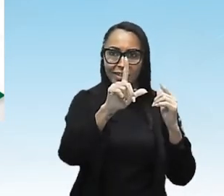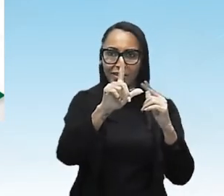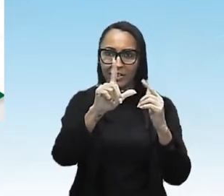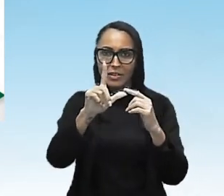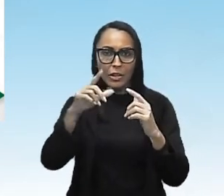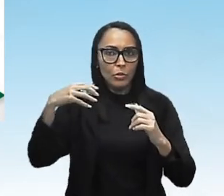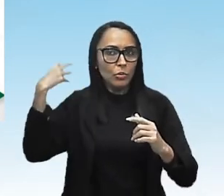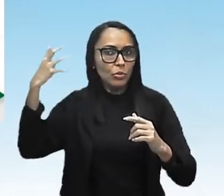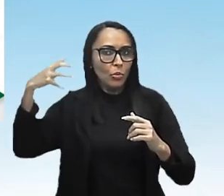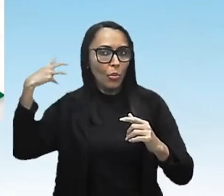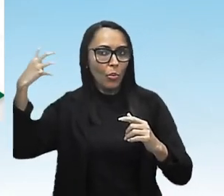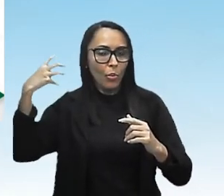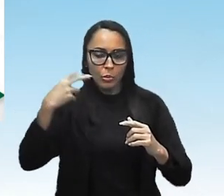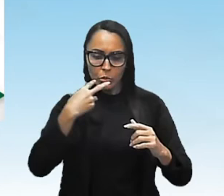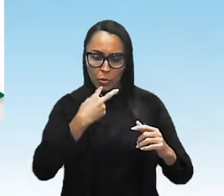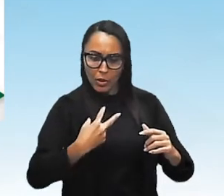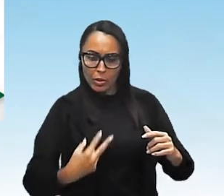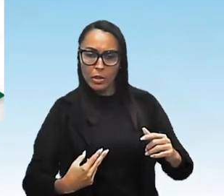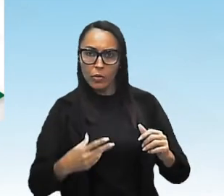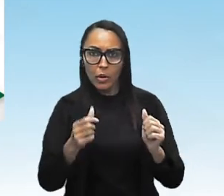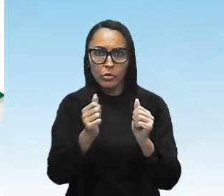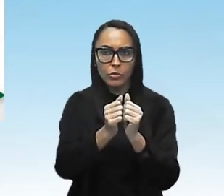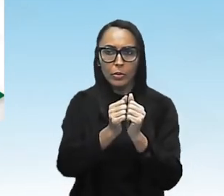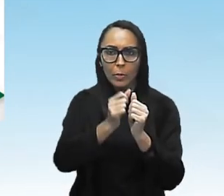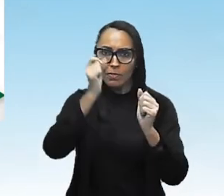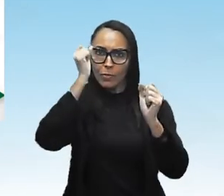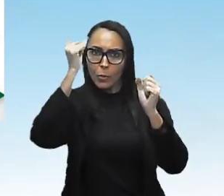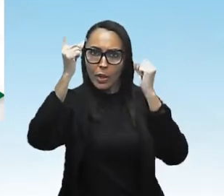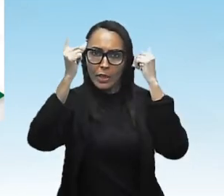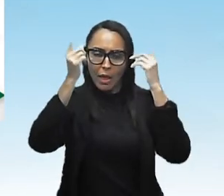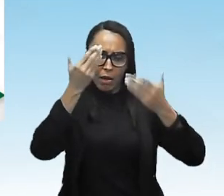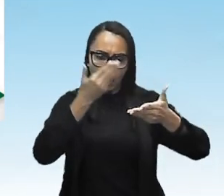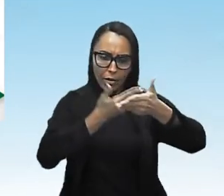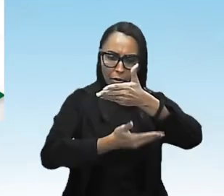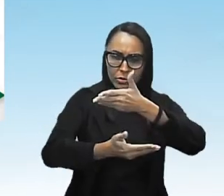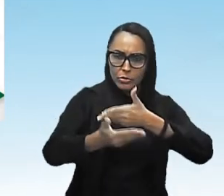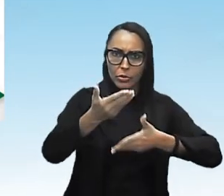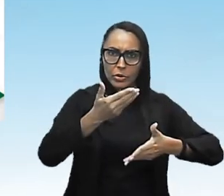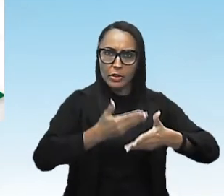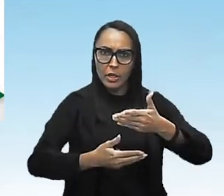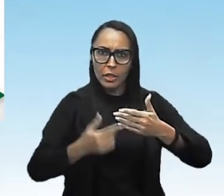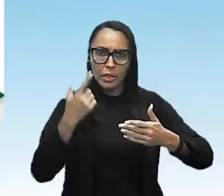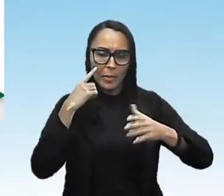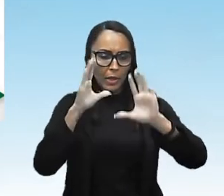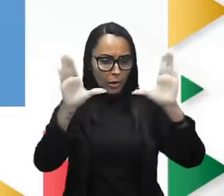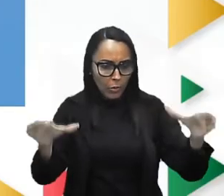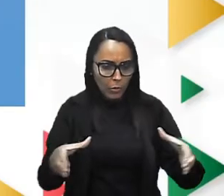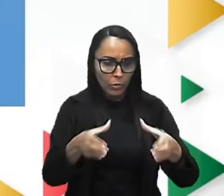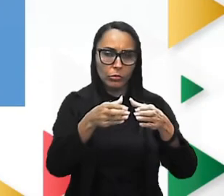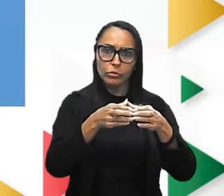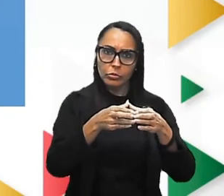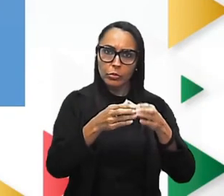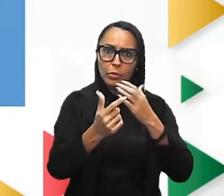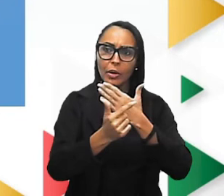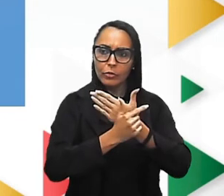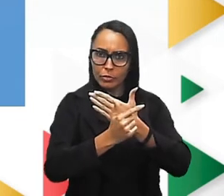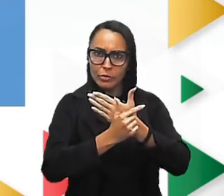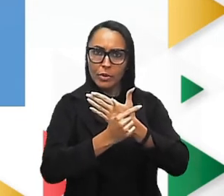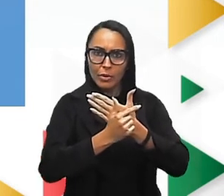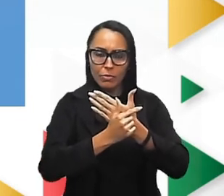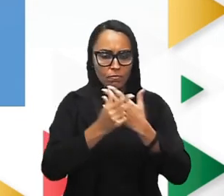língua, juntamente com a ideia associada a este conjunto. A função da palavra